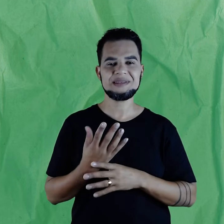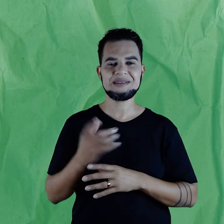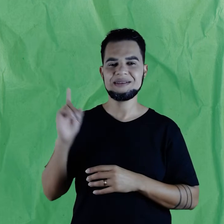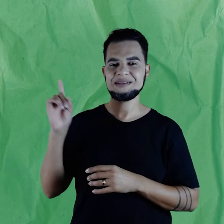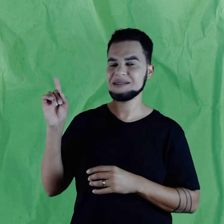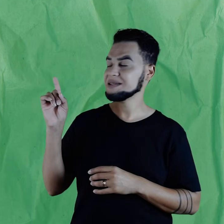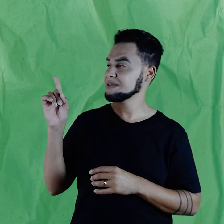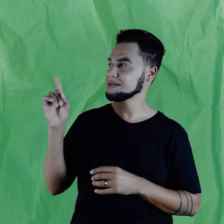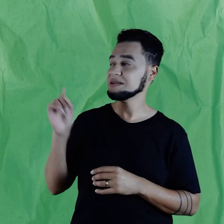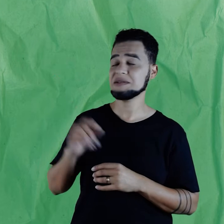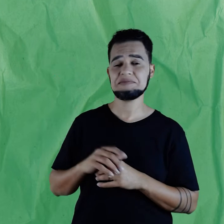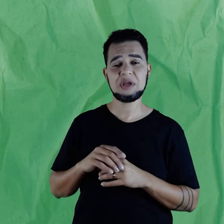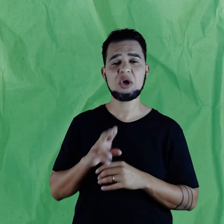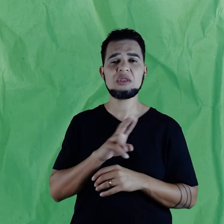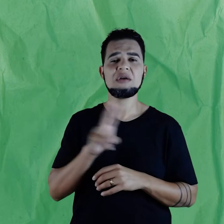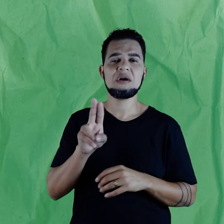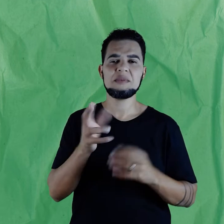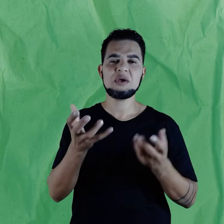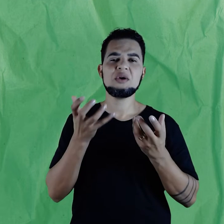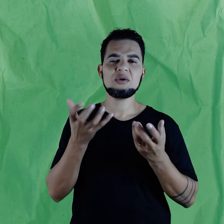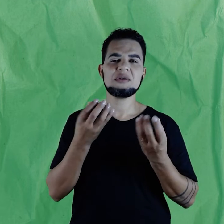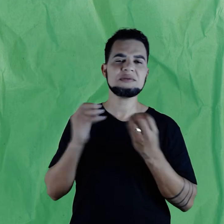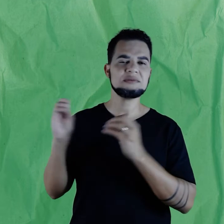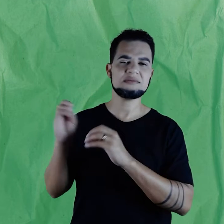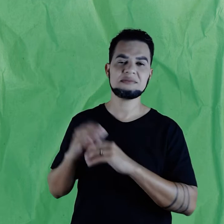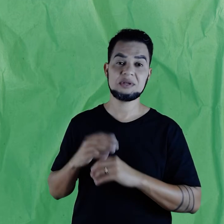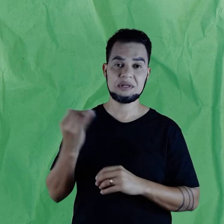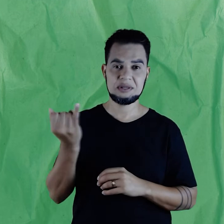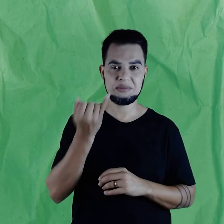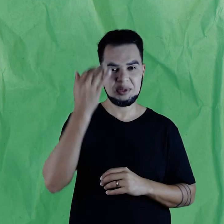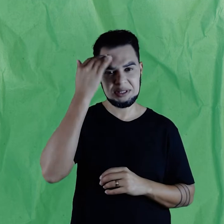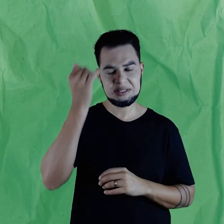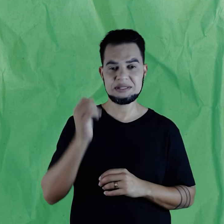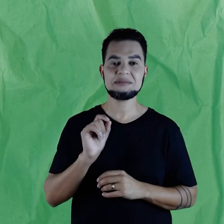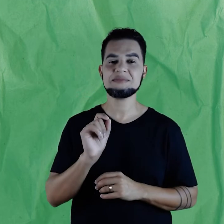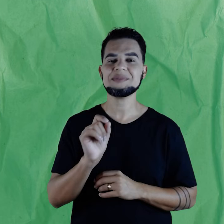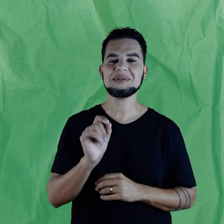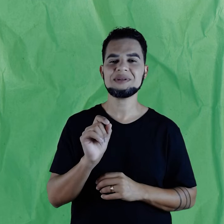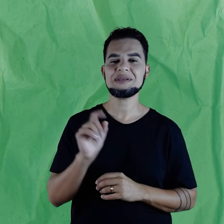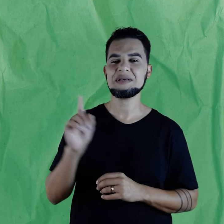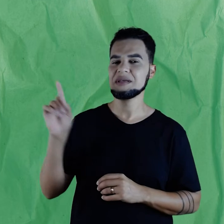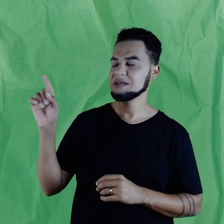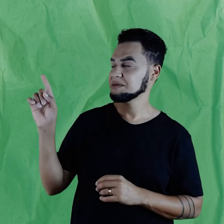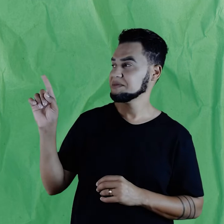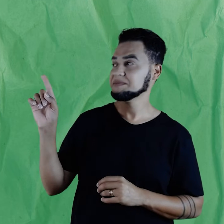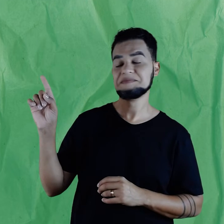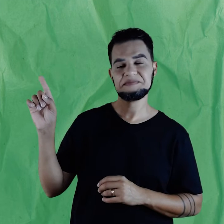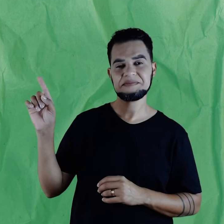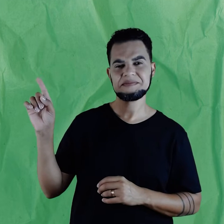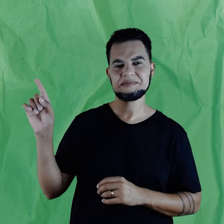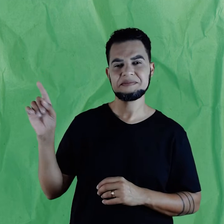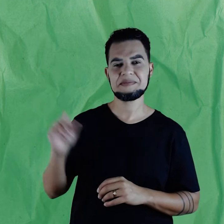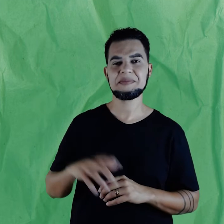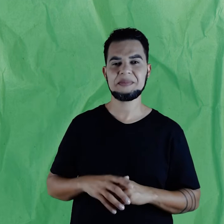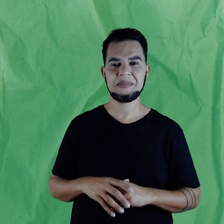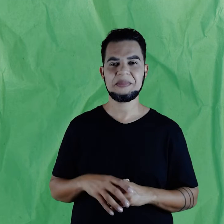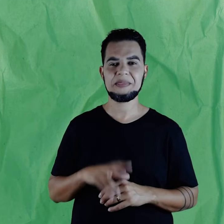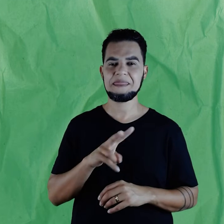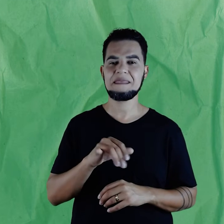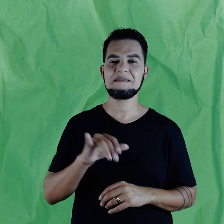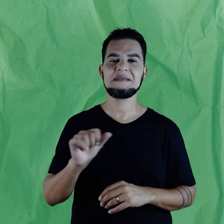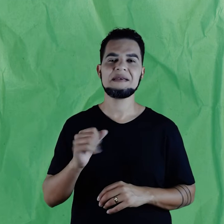base URL. É o nome que eu quis dar. O importante é saber que a API possui esse endpoint, tá? Que é o